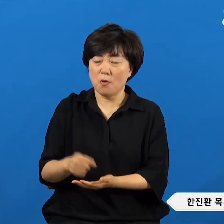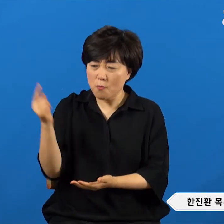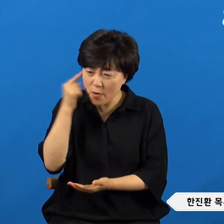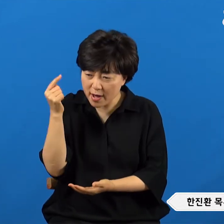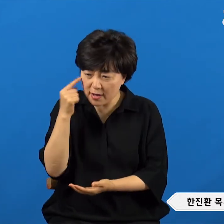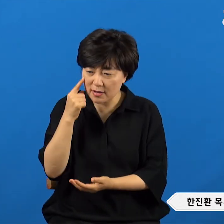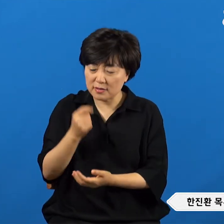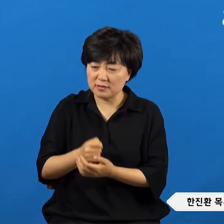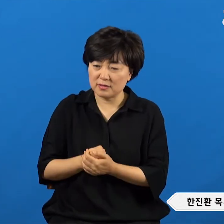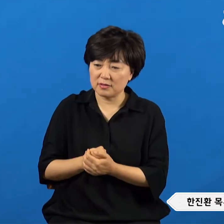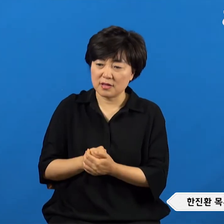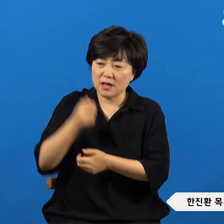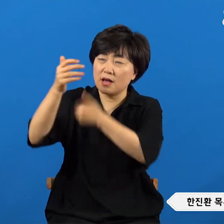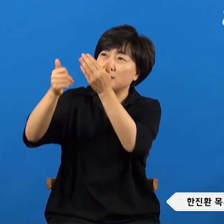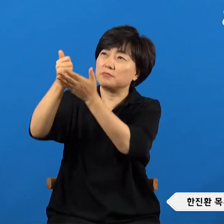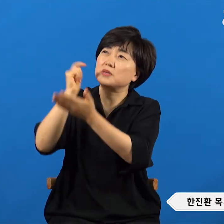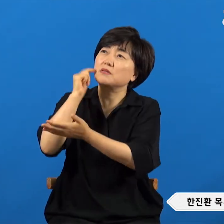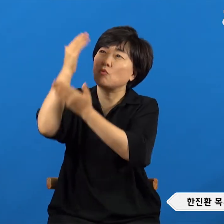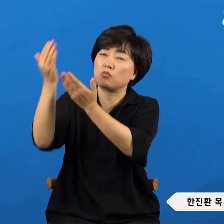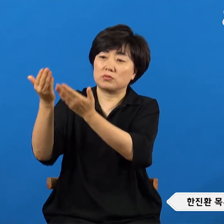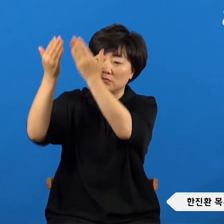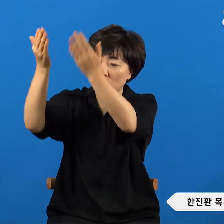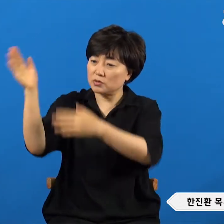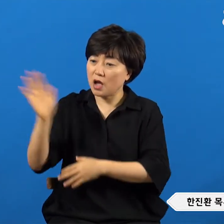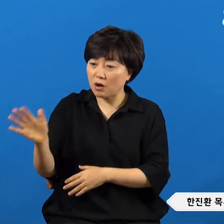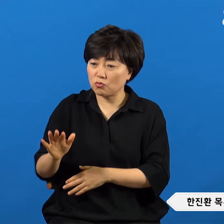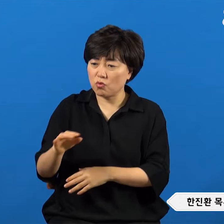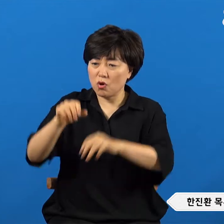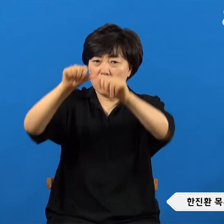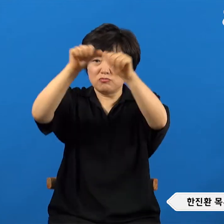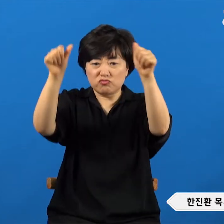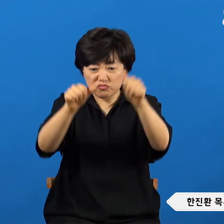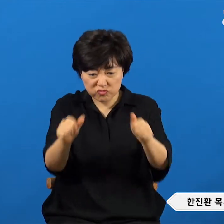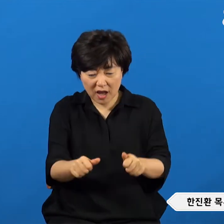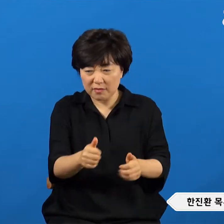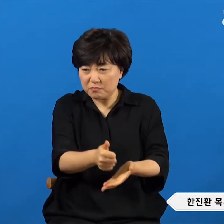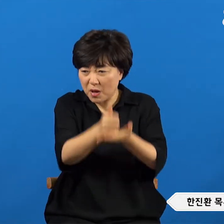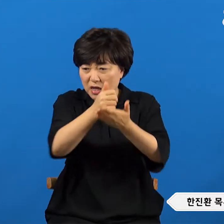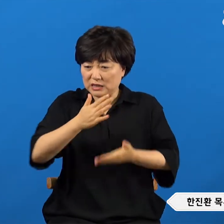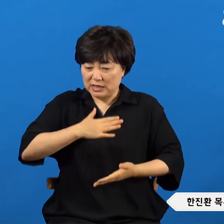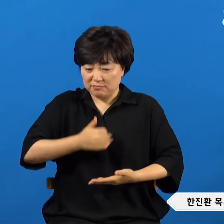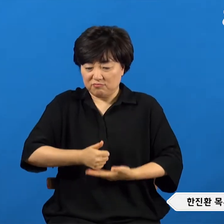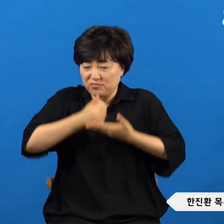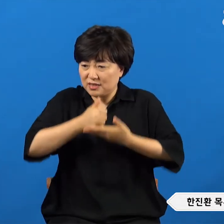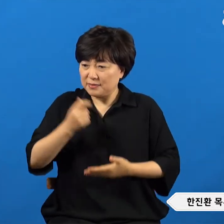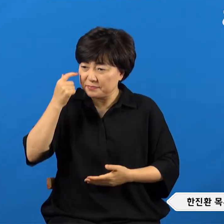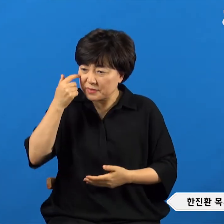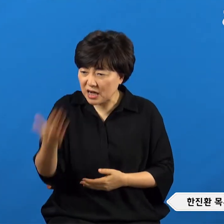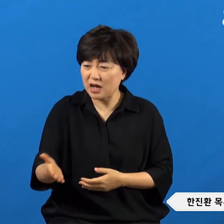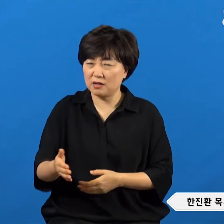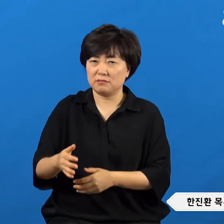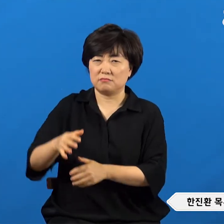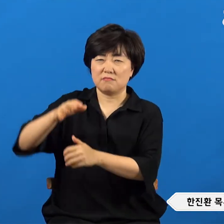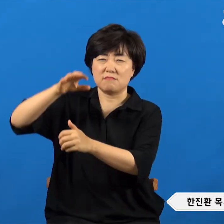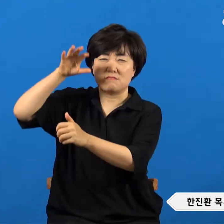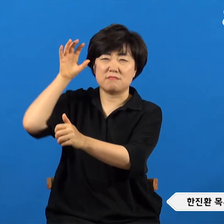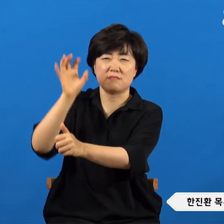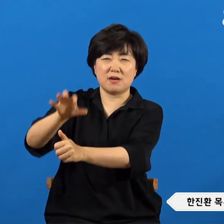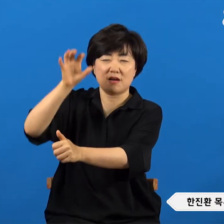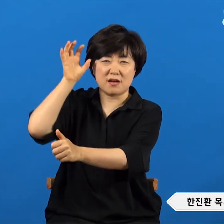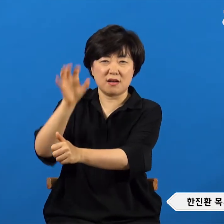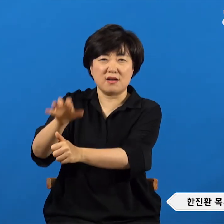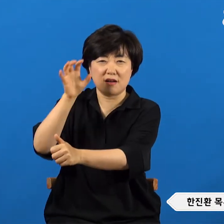어째서 하나님께 영광 돌리지 않고 우상 잡신들을 숭배하는 것입니까?